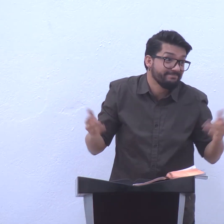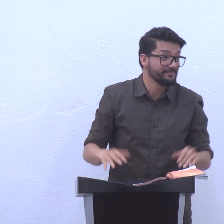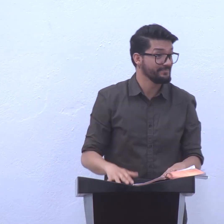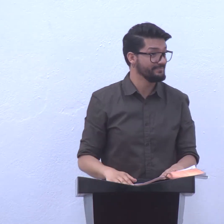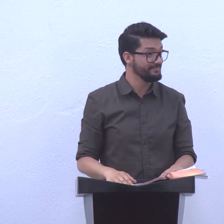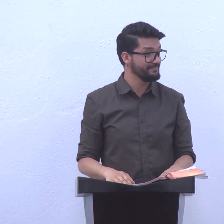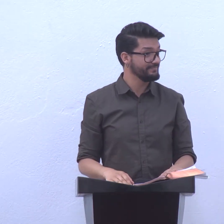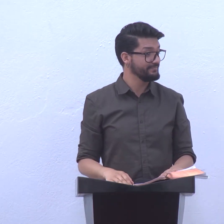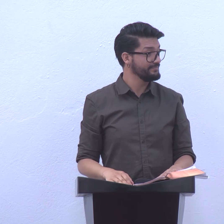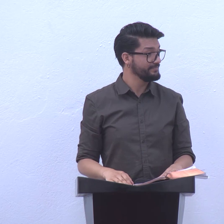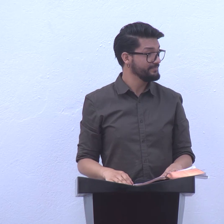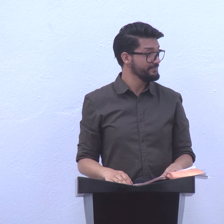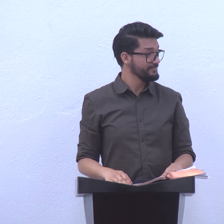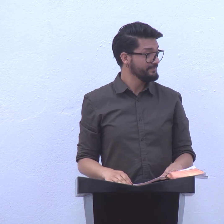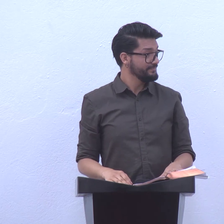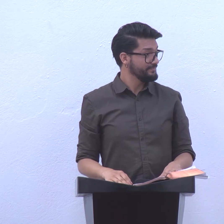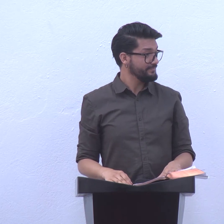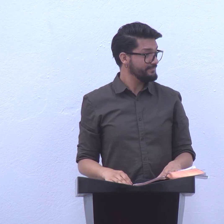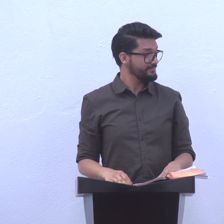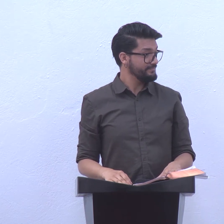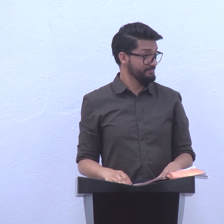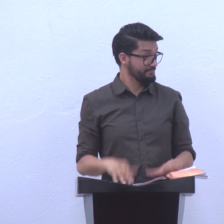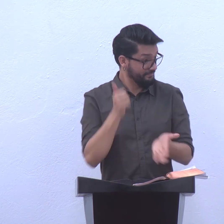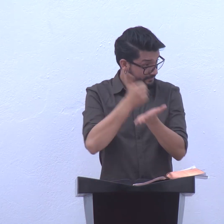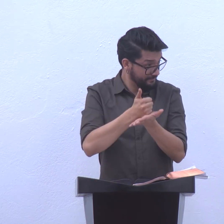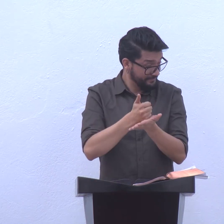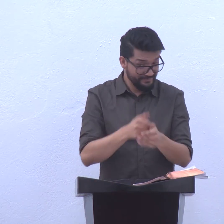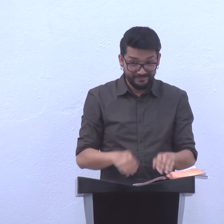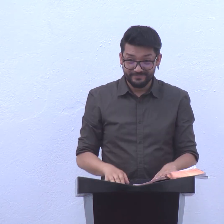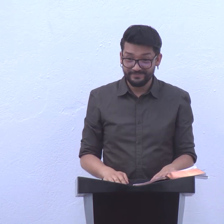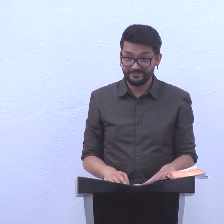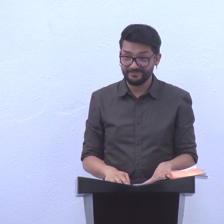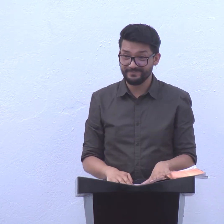o cierras tu corazón a esas aguas. Amén.